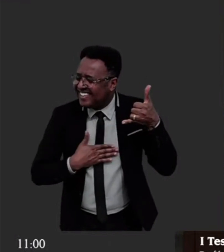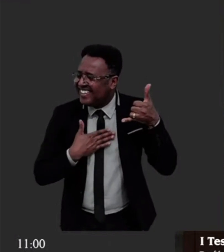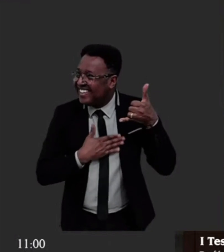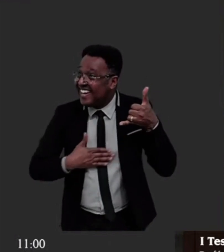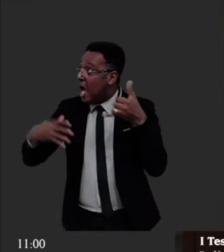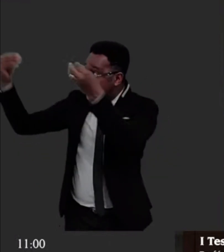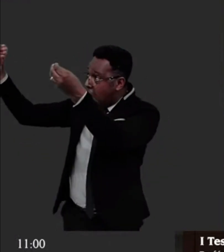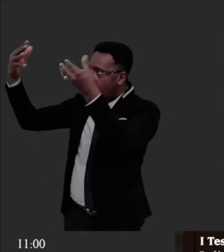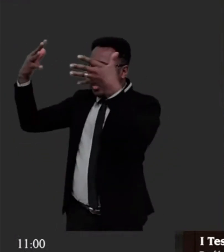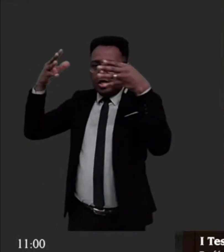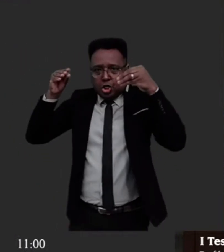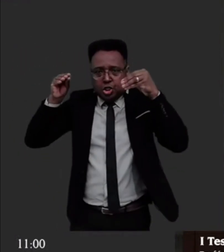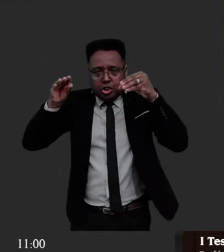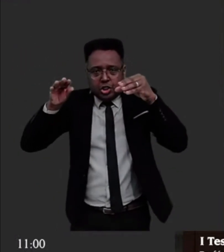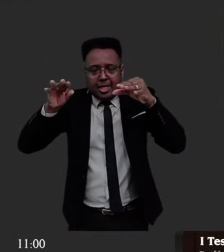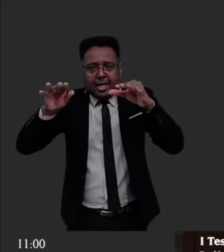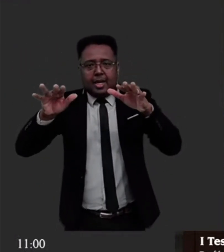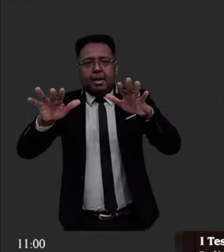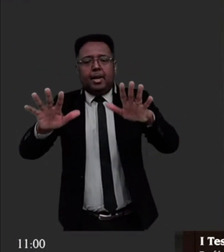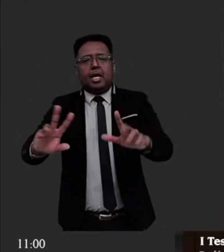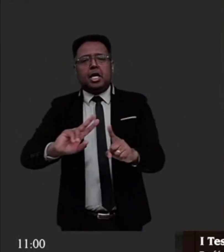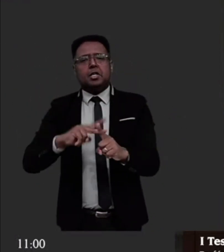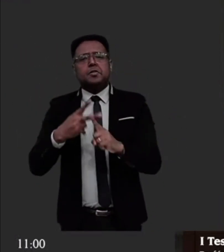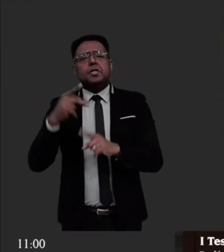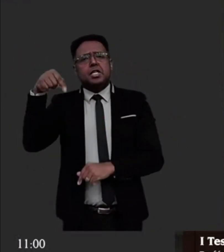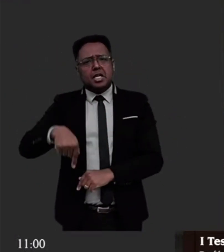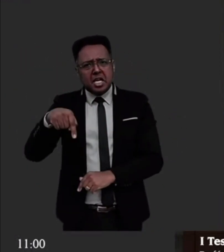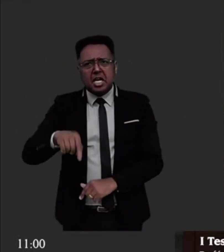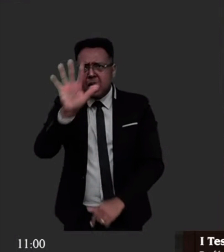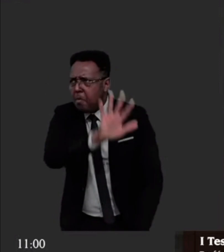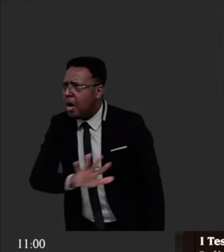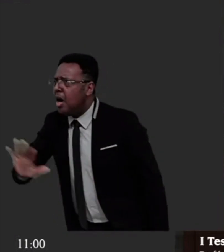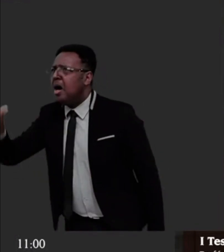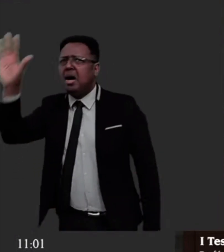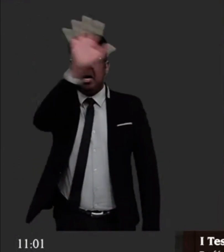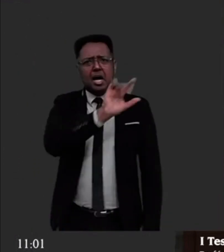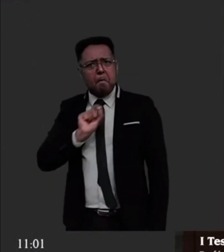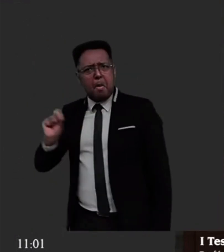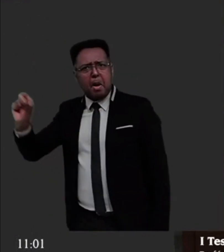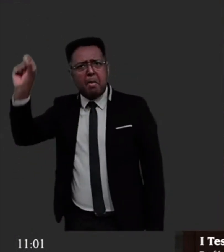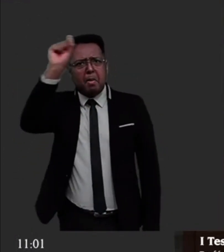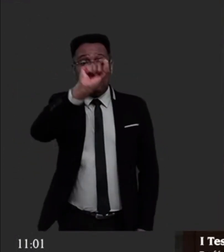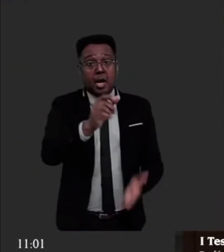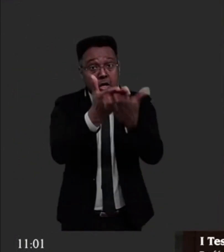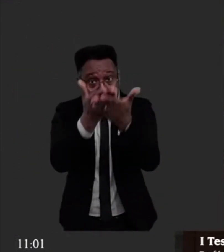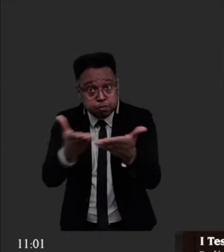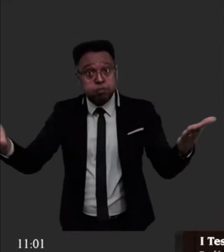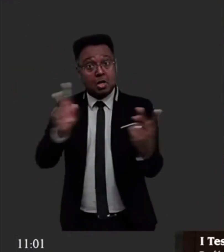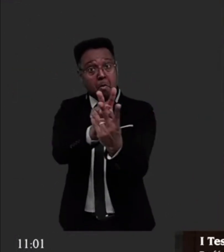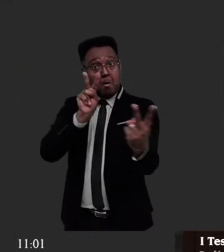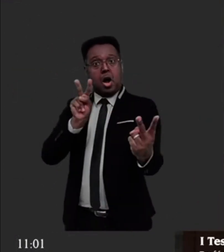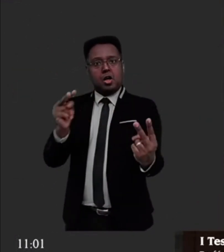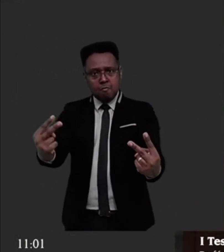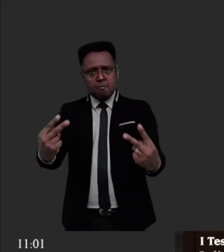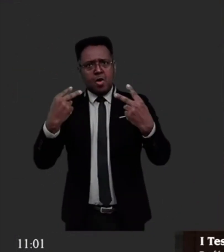Seja multiplicada a graça. Aqui, por onde houver alguém ouvindo esta palavra, multiplique-se